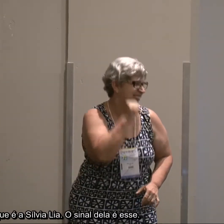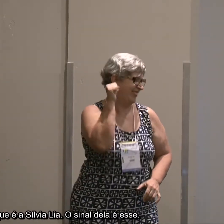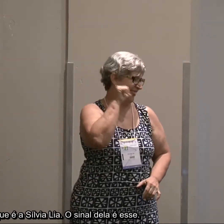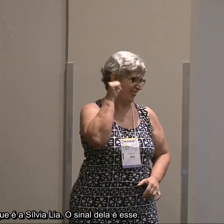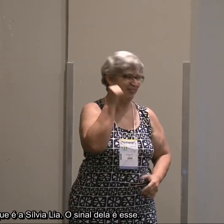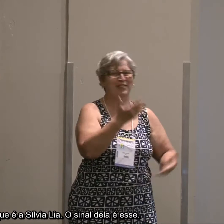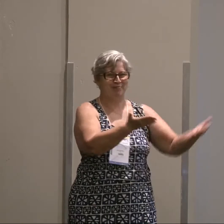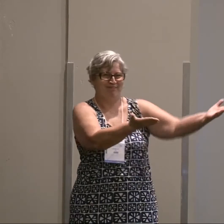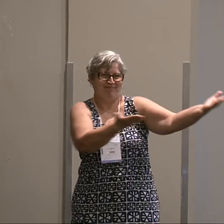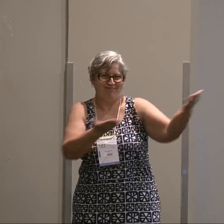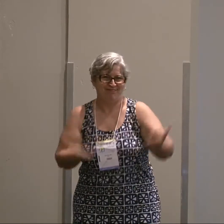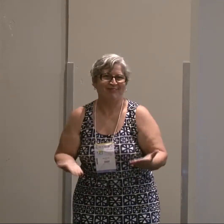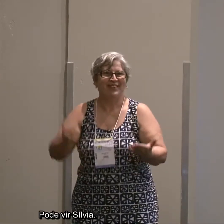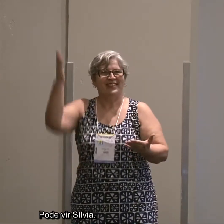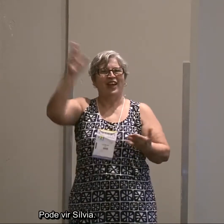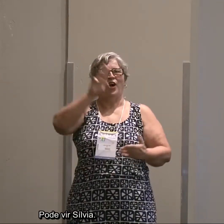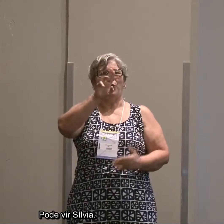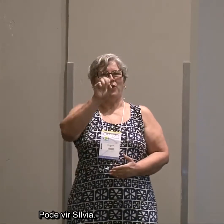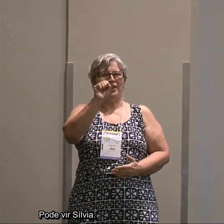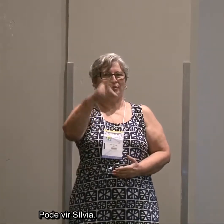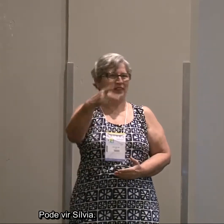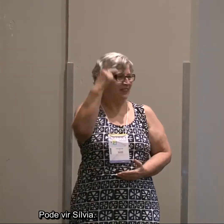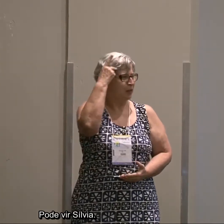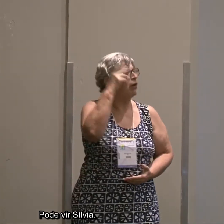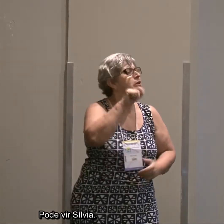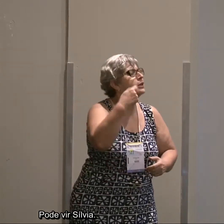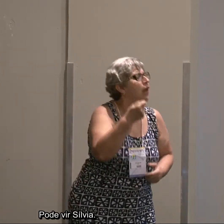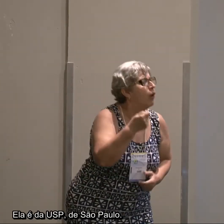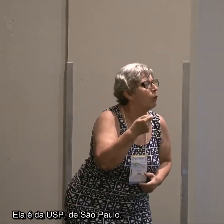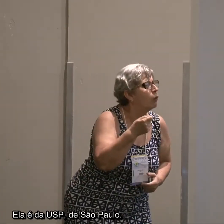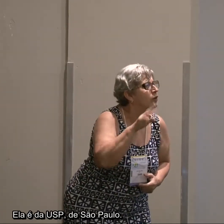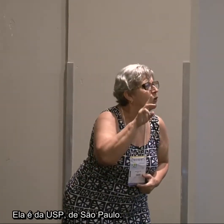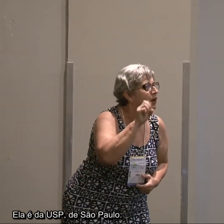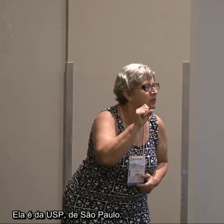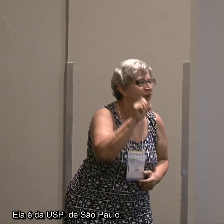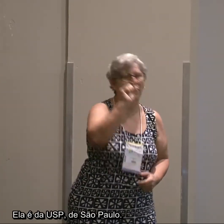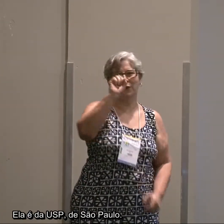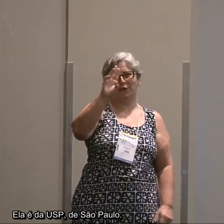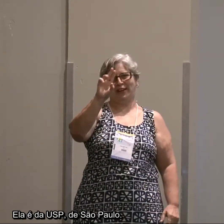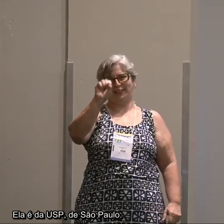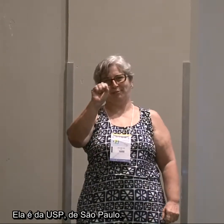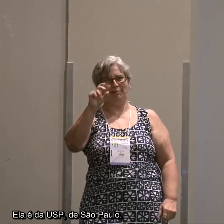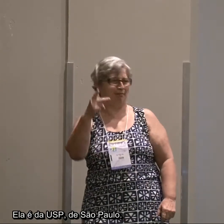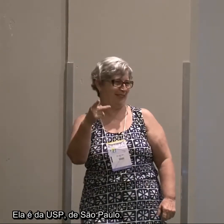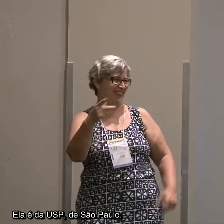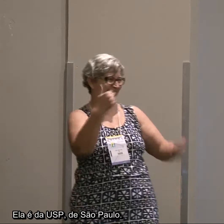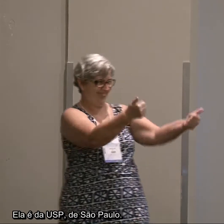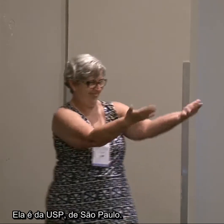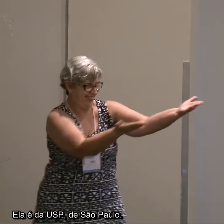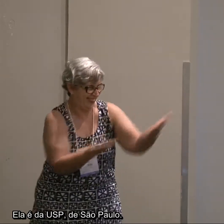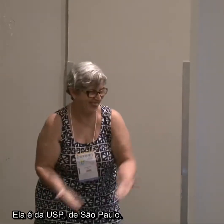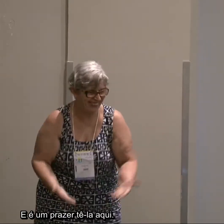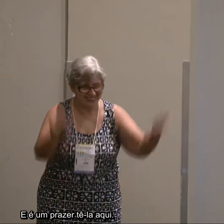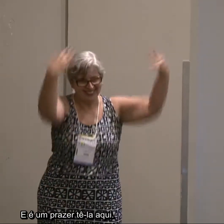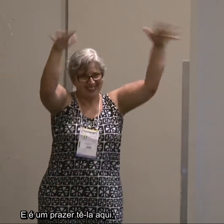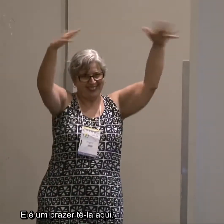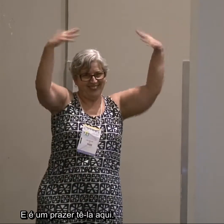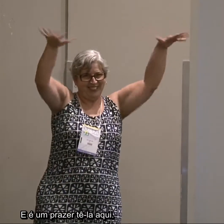esse. Pode vir, Silvia. Ela é da USP de São Paulo e é um prazer